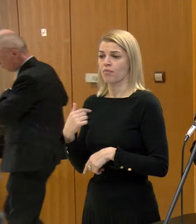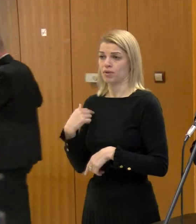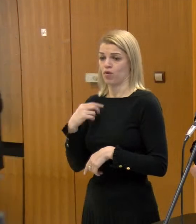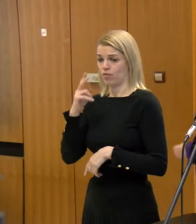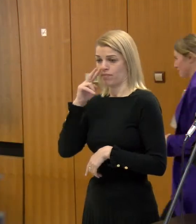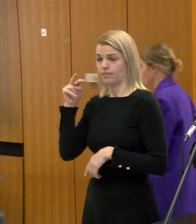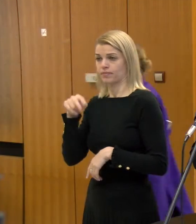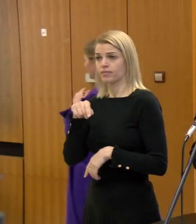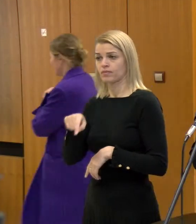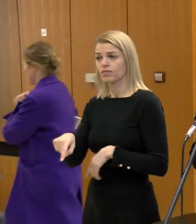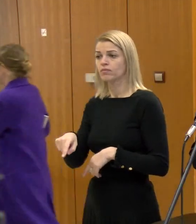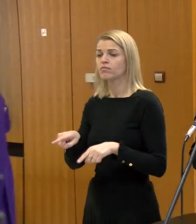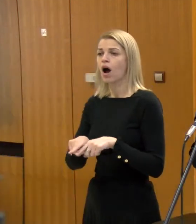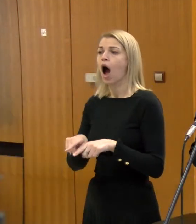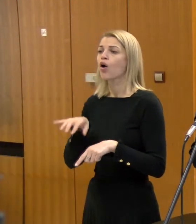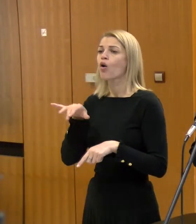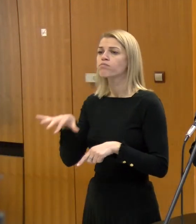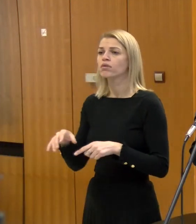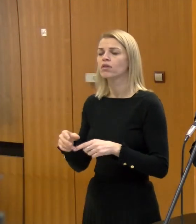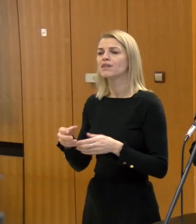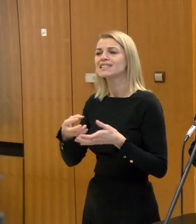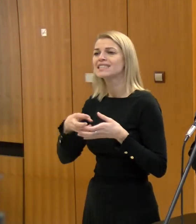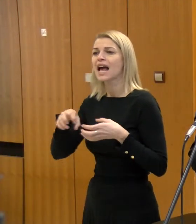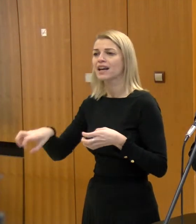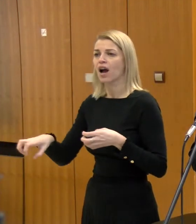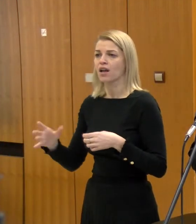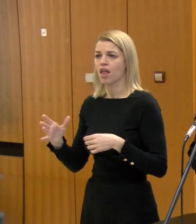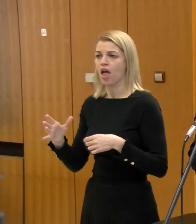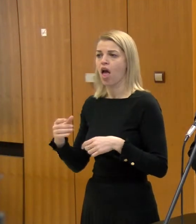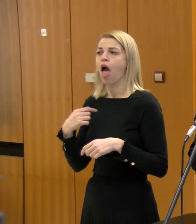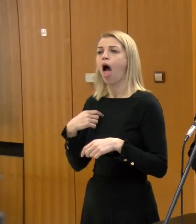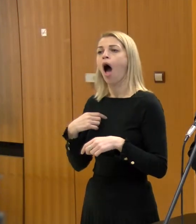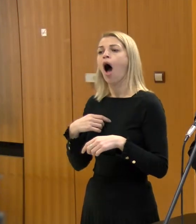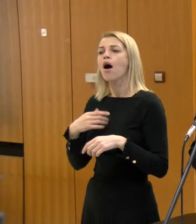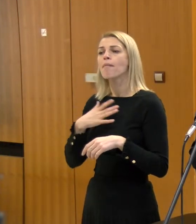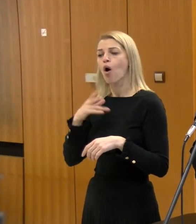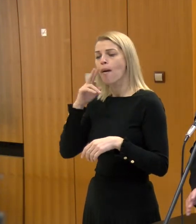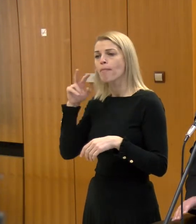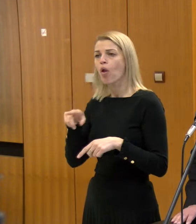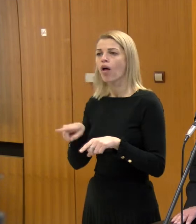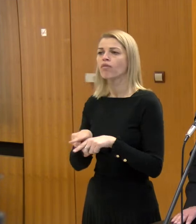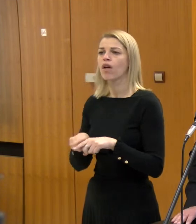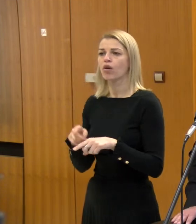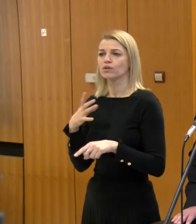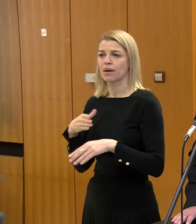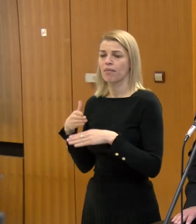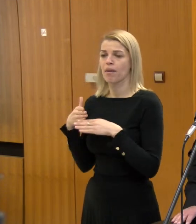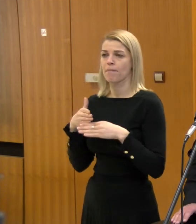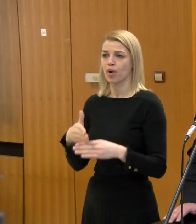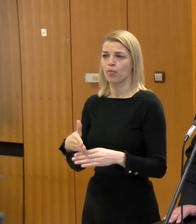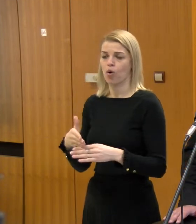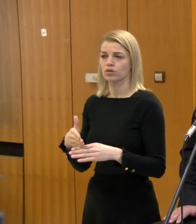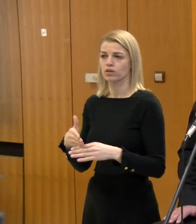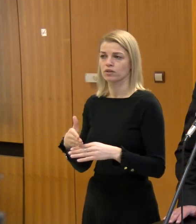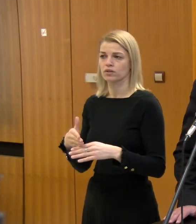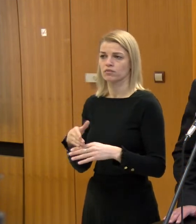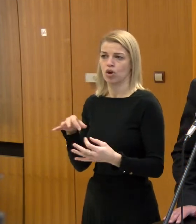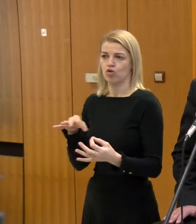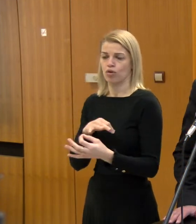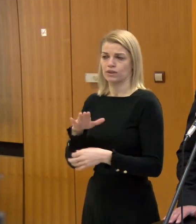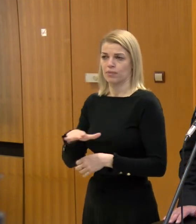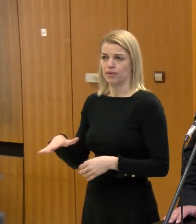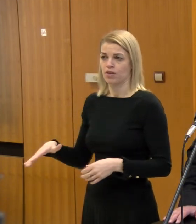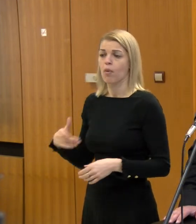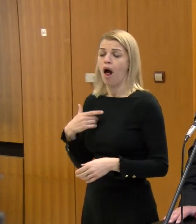ako výsledok segregácie, ale výsledok snahy pomôcť tým deťom z rómskych komunít. Budem sa tomu